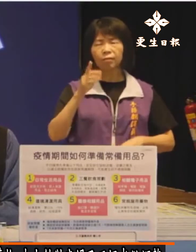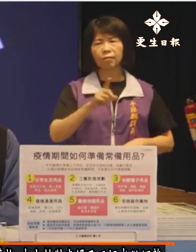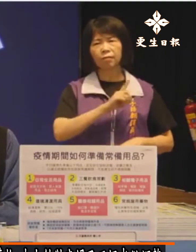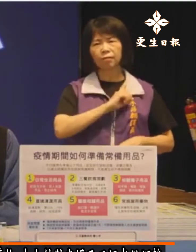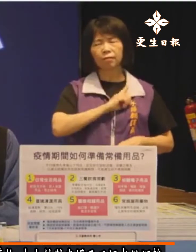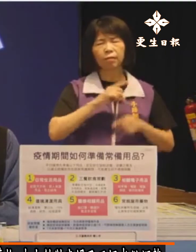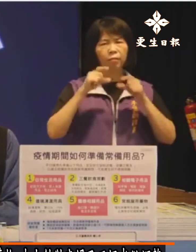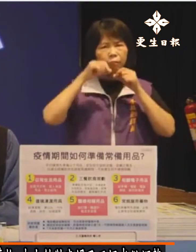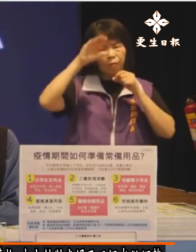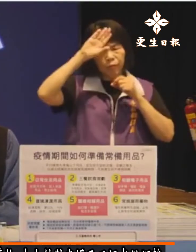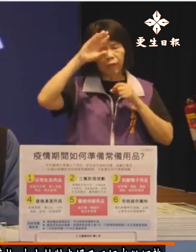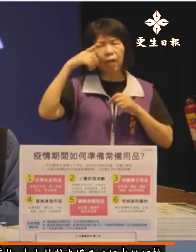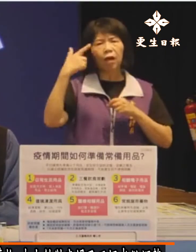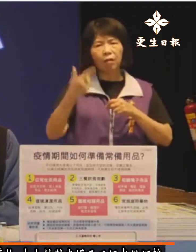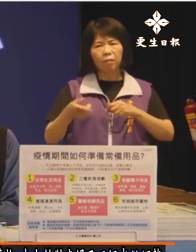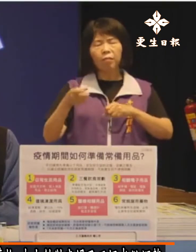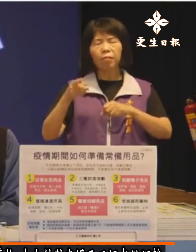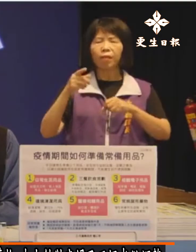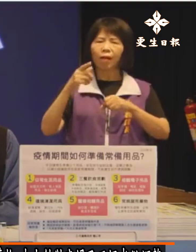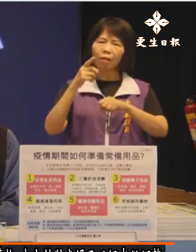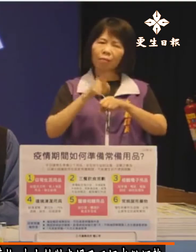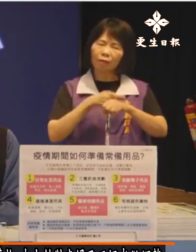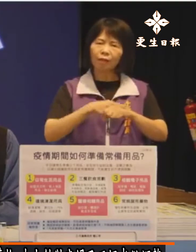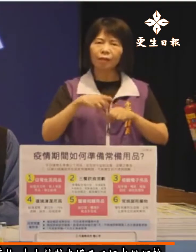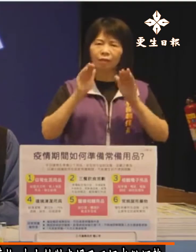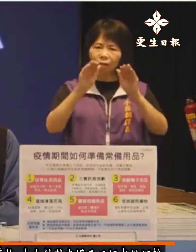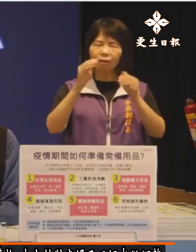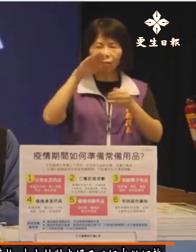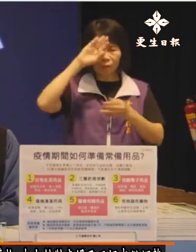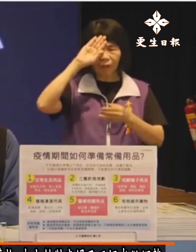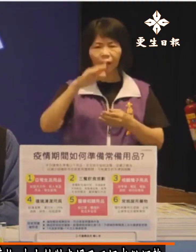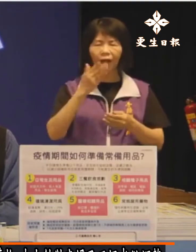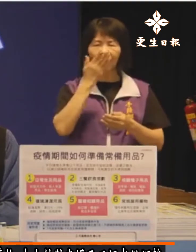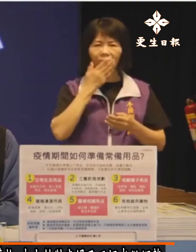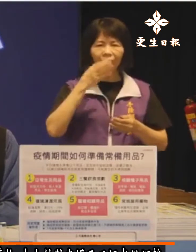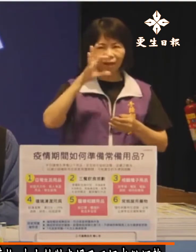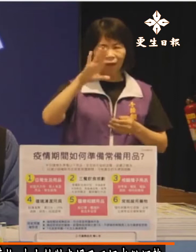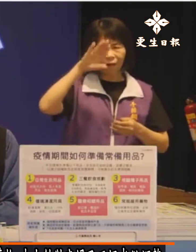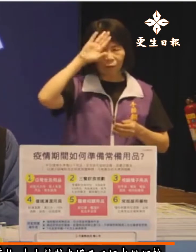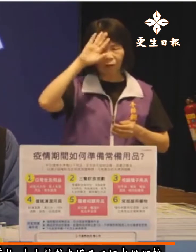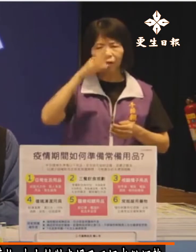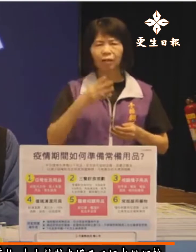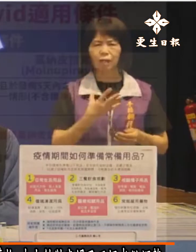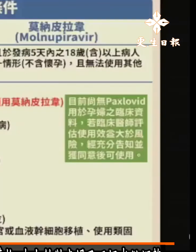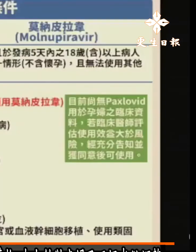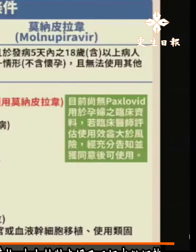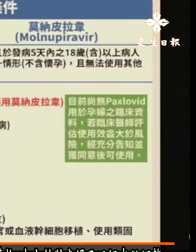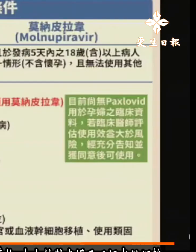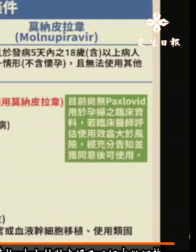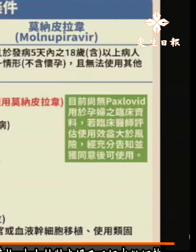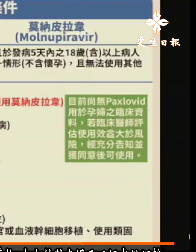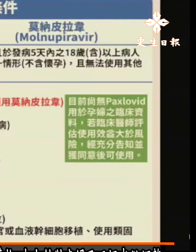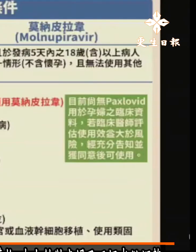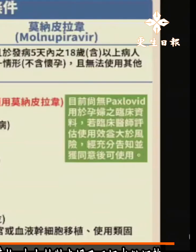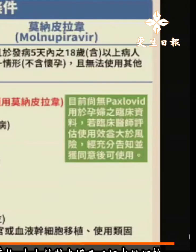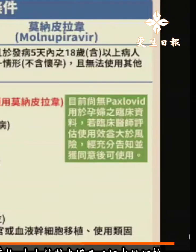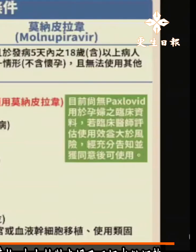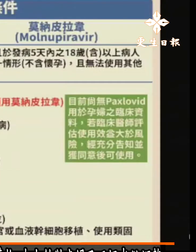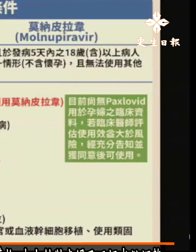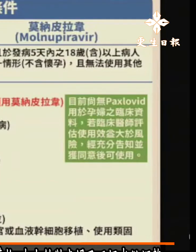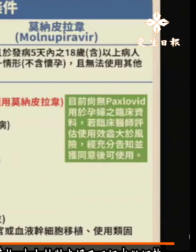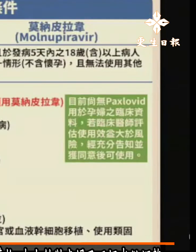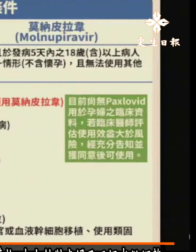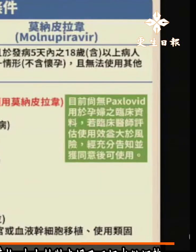尿病或是心血管疾病，这里面心血管疾病不包括高血压，比如你可能心律不整，或是心肌梗